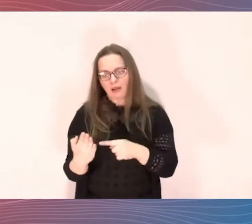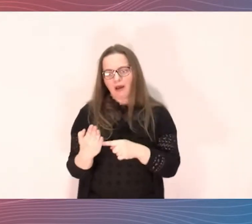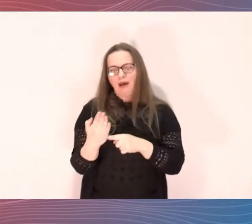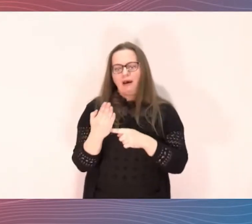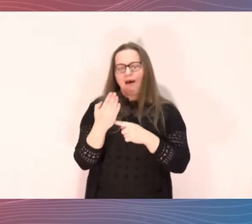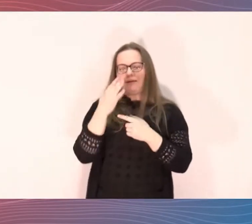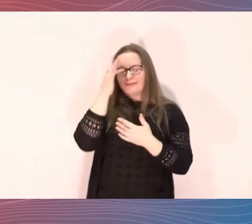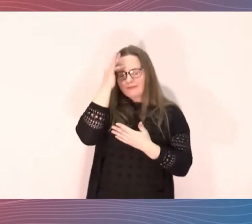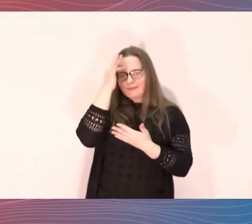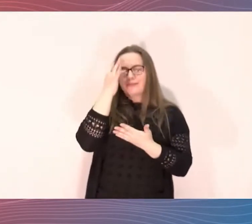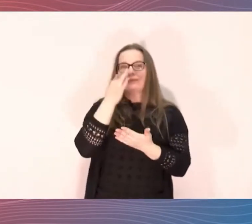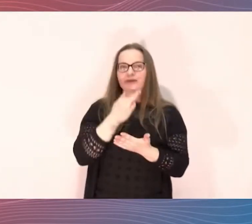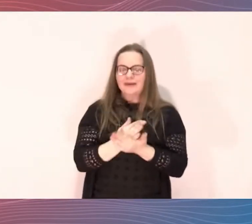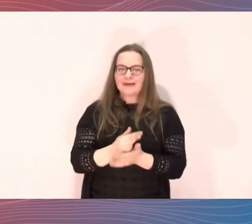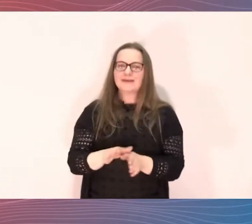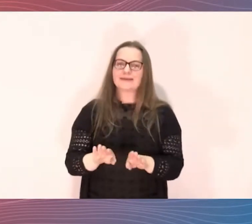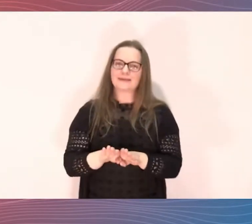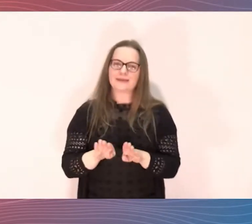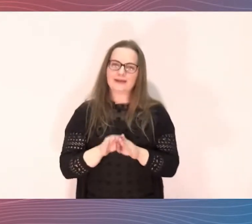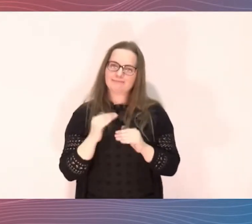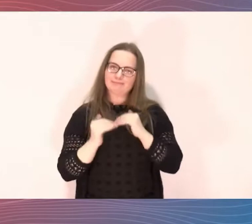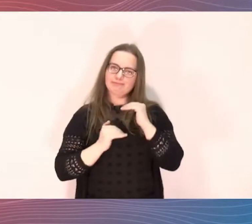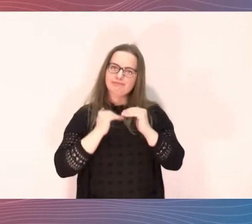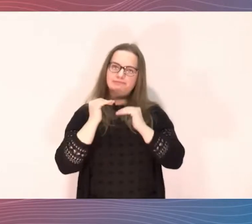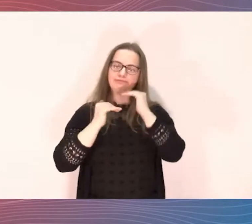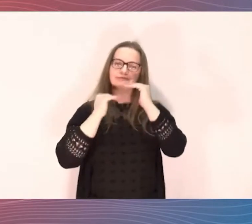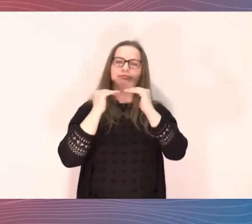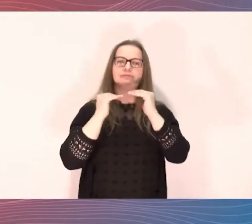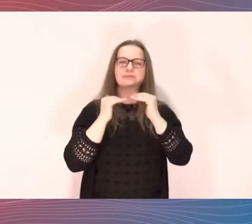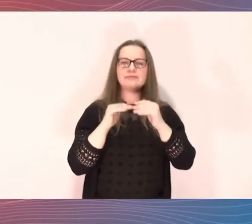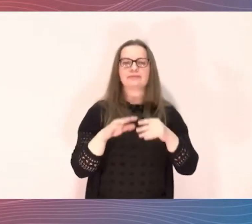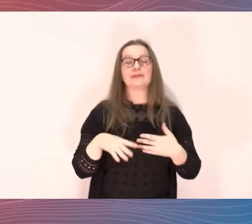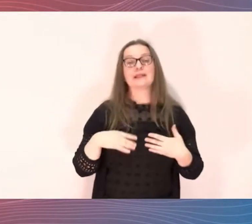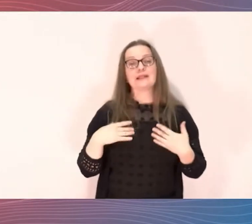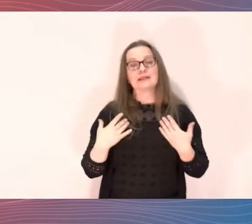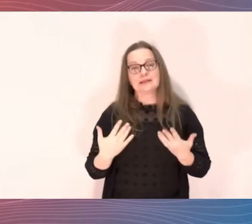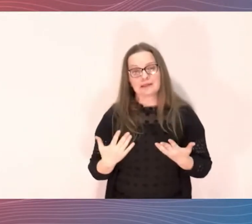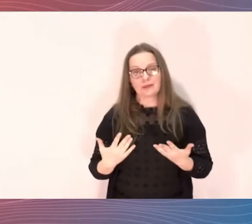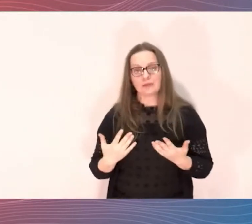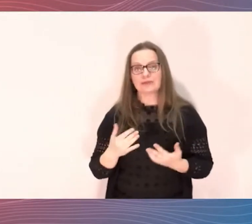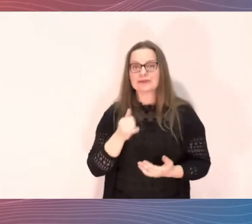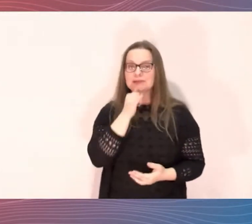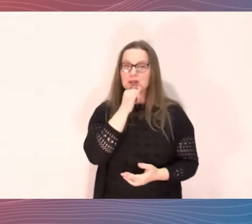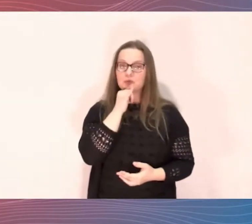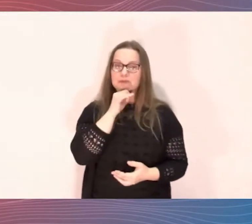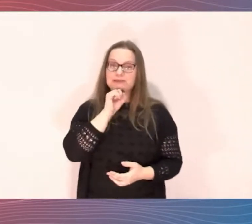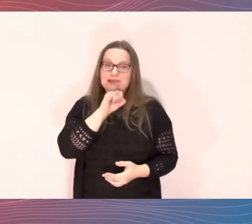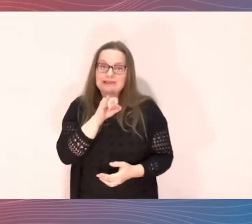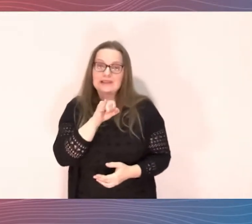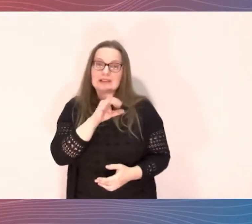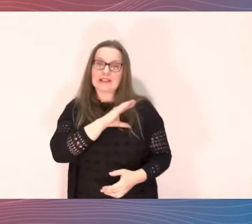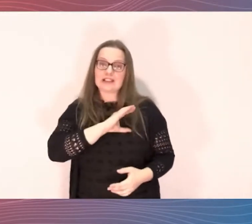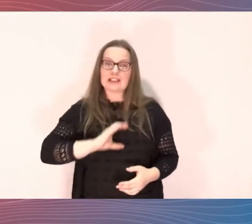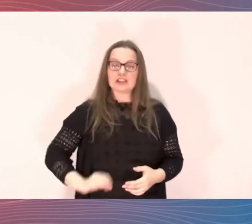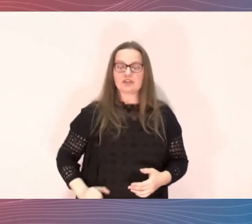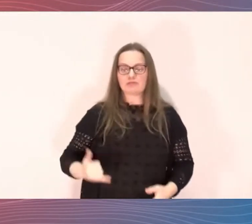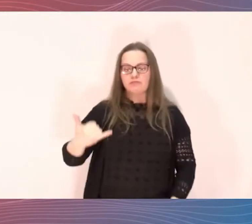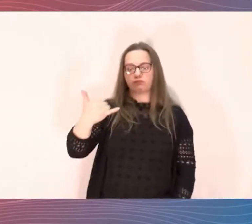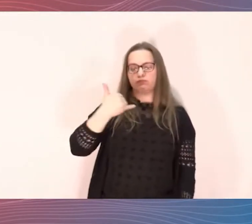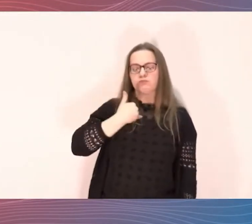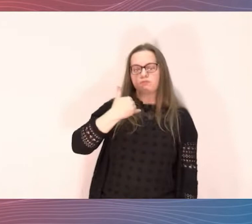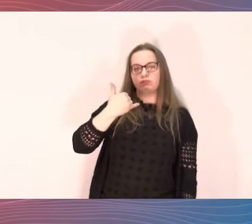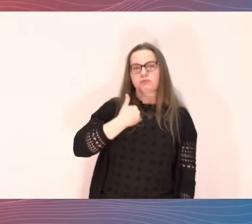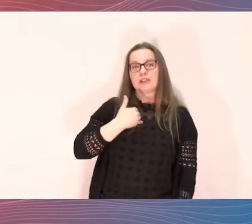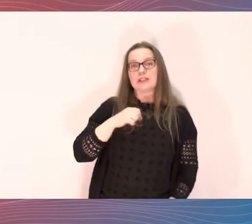Cristo. E quando Cristo fala, irmãos, nós ouvimos, aí surge a